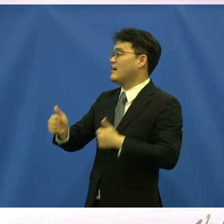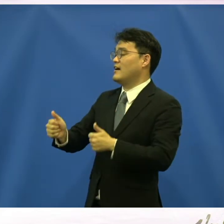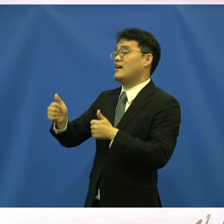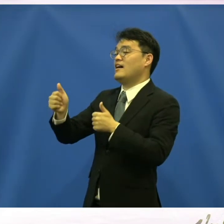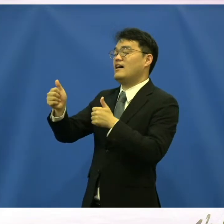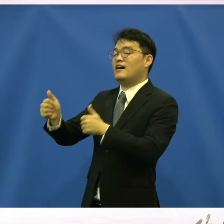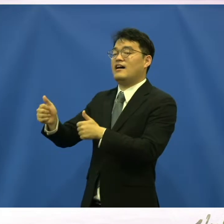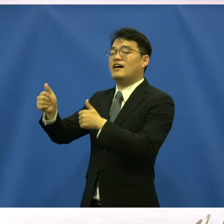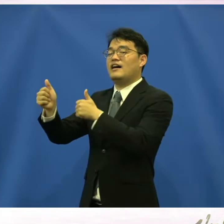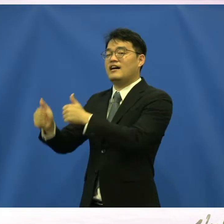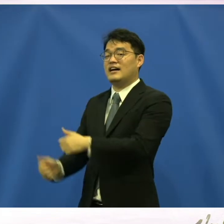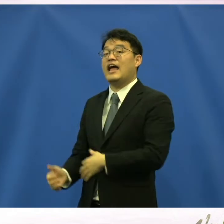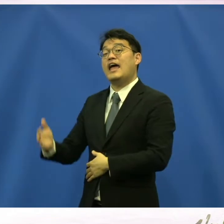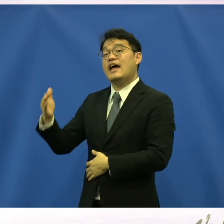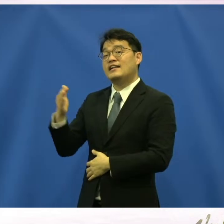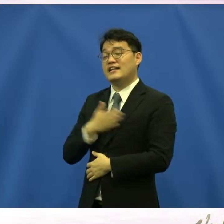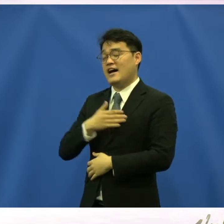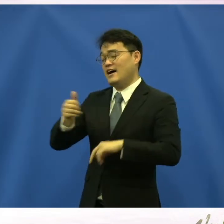가라